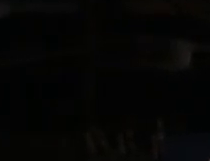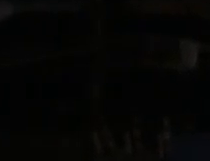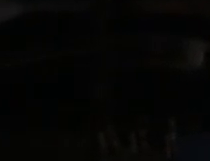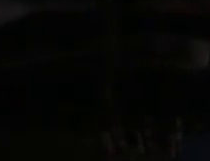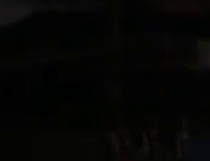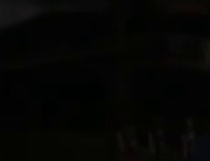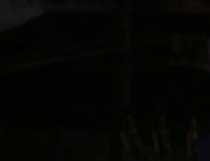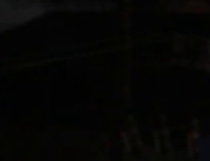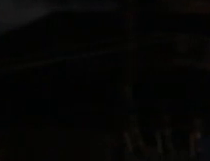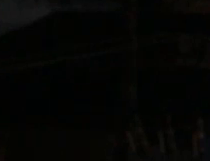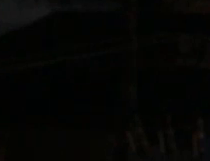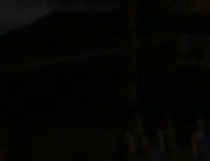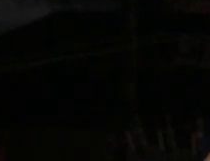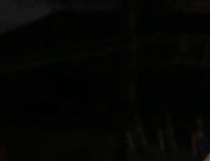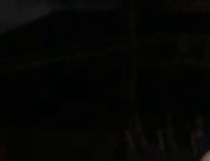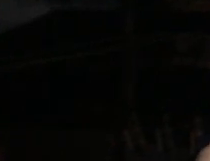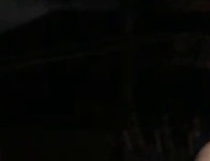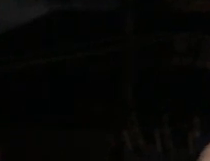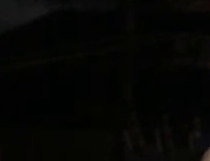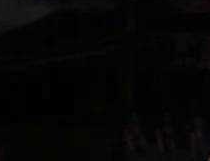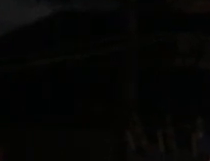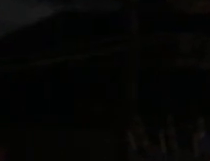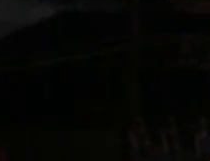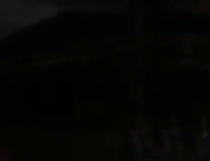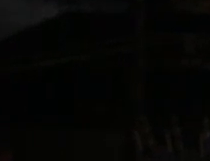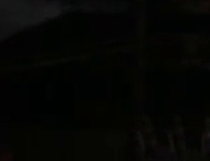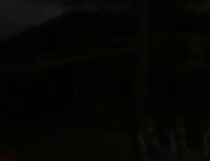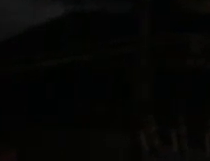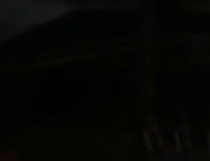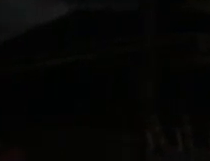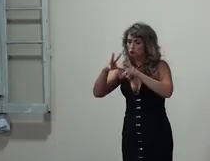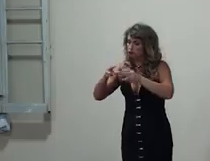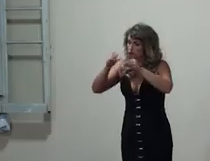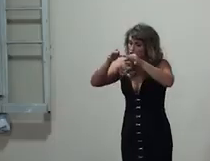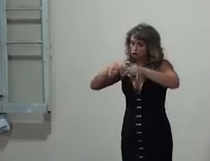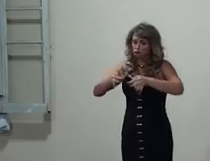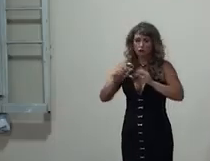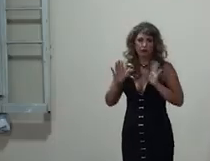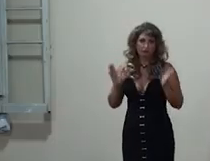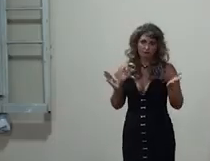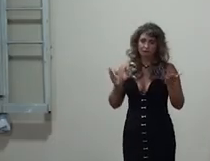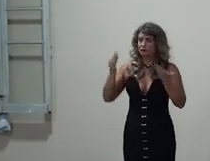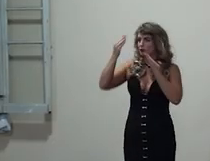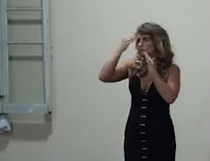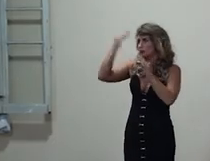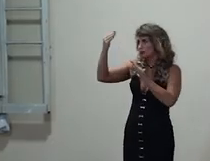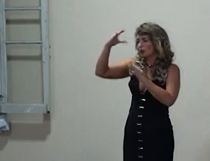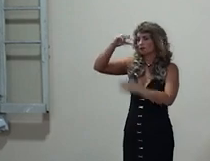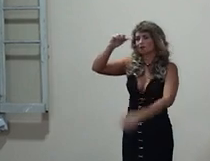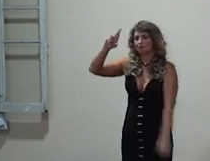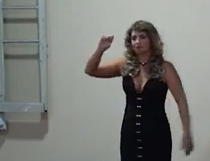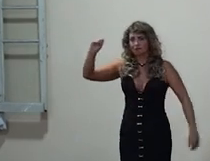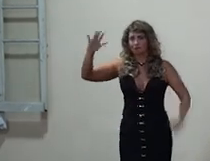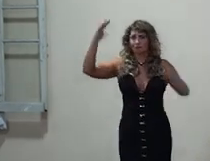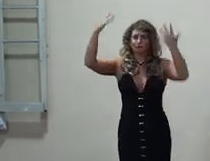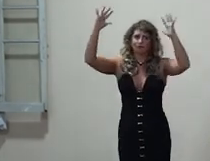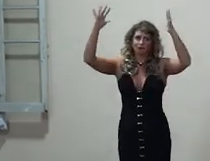muita pesquisa, eu tenho muita documentação de todas essas casas. E é isso. Obrigado, Carol.